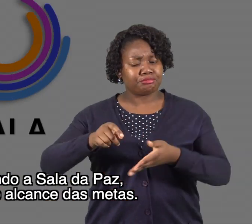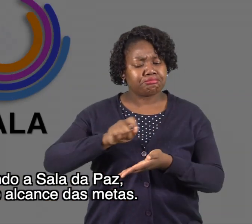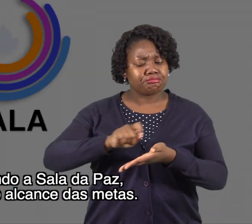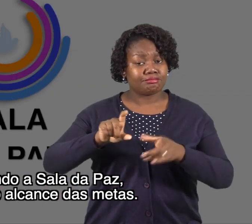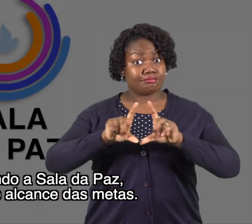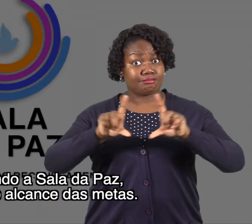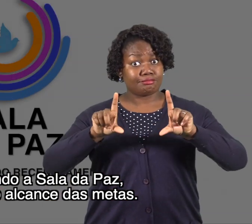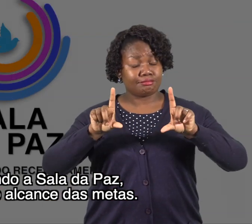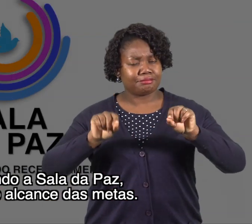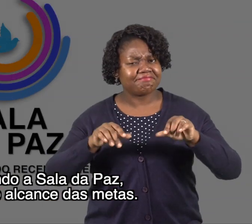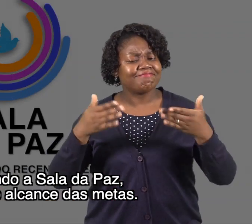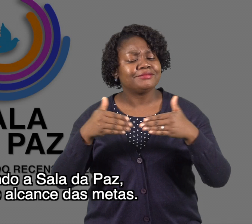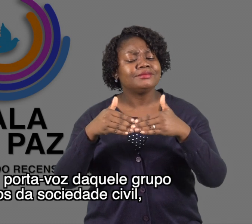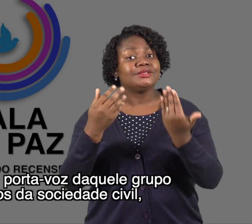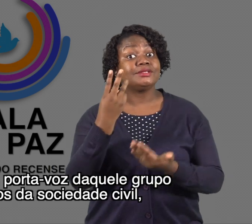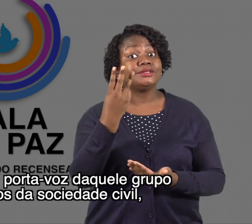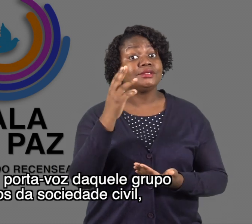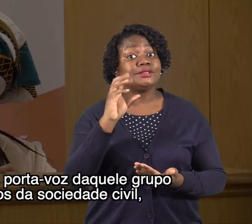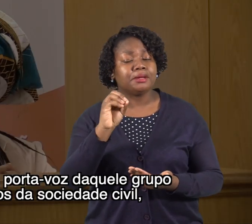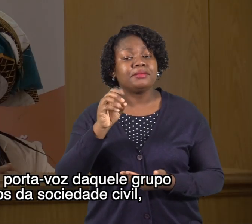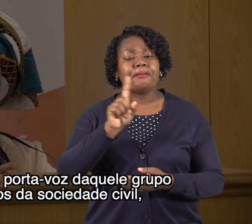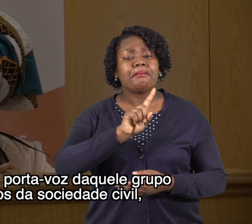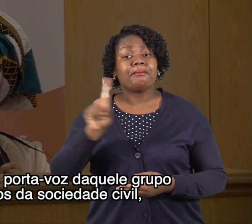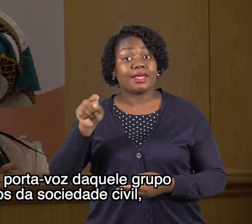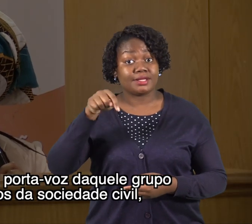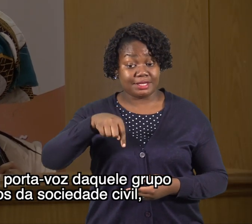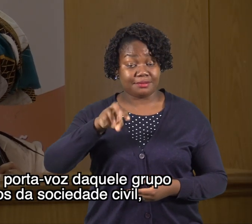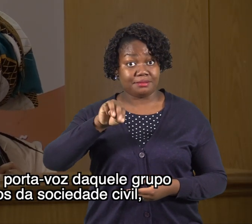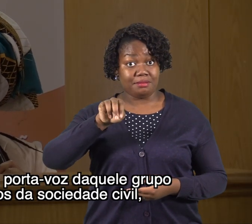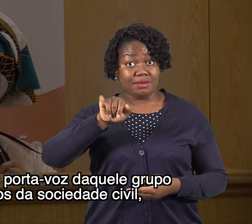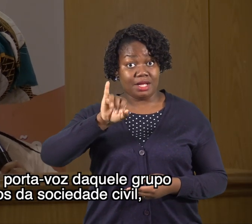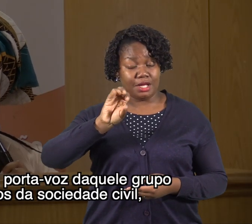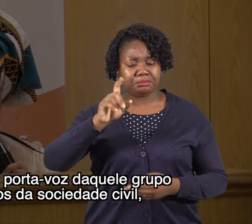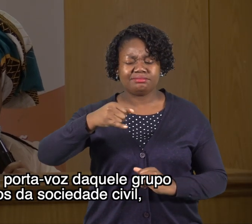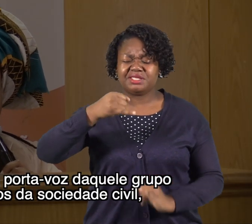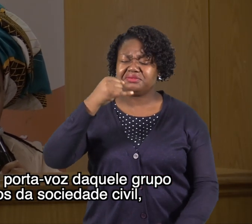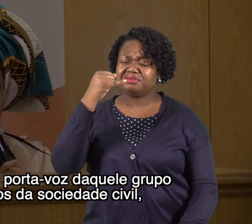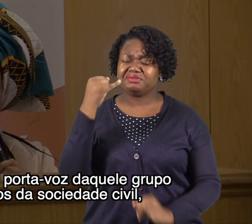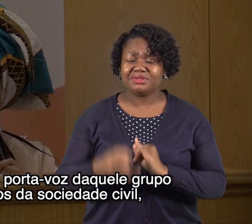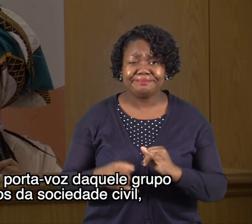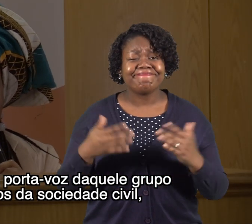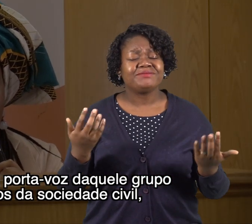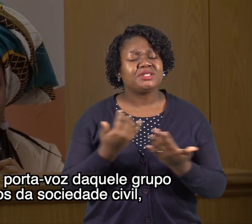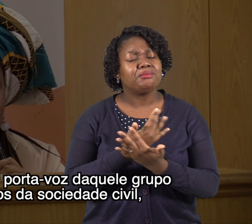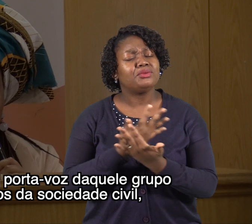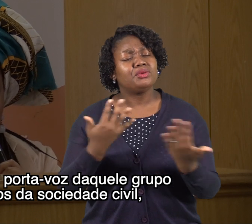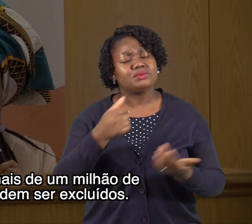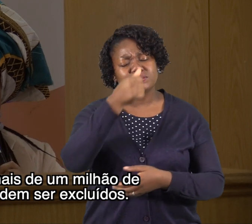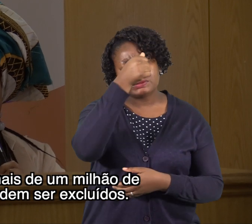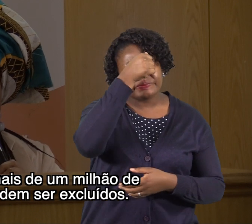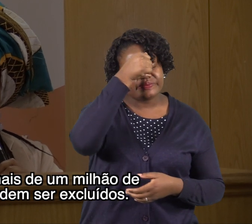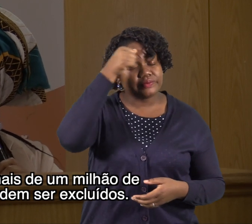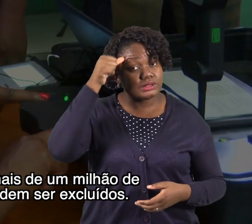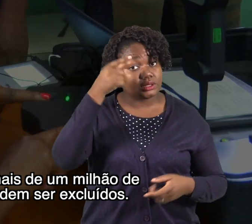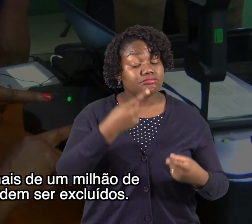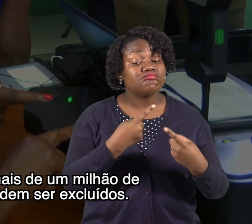Paz, irão afetar o alcance das metas. Fernanda Lubato, porta-voz daquele grupo de movimentos da sociedade civil,